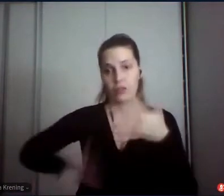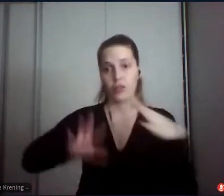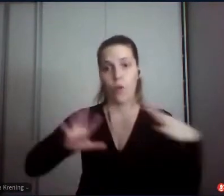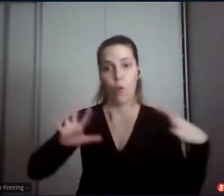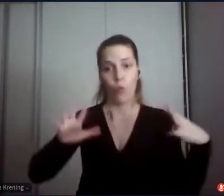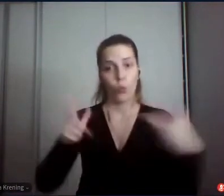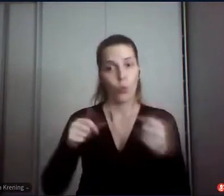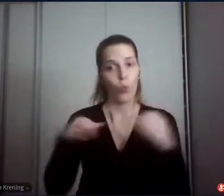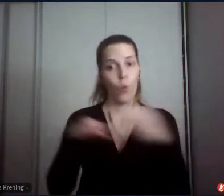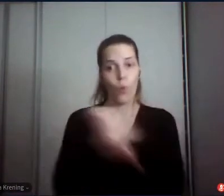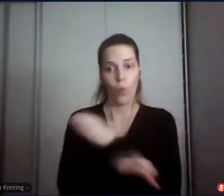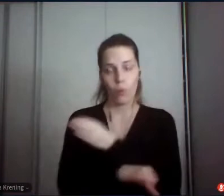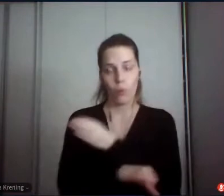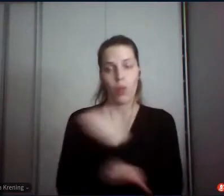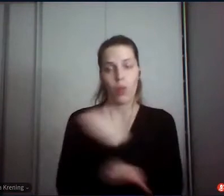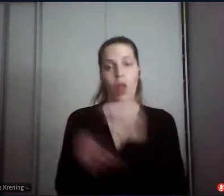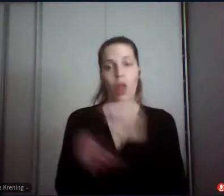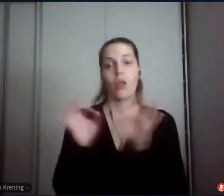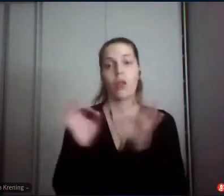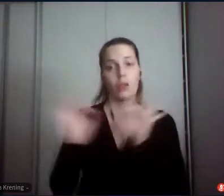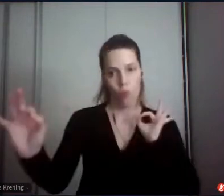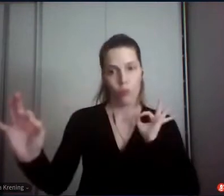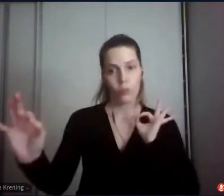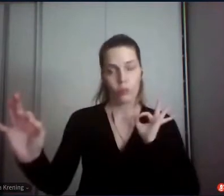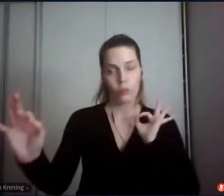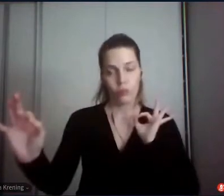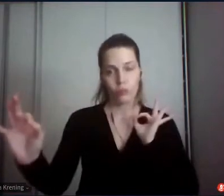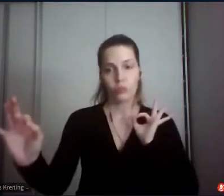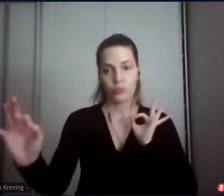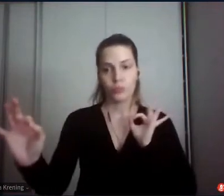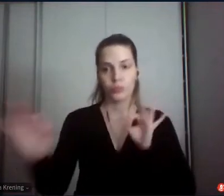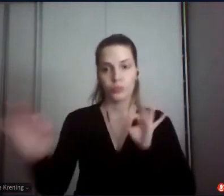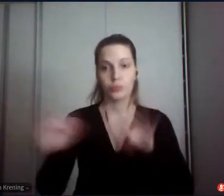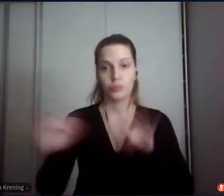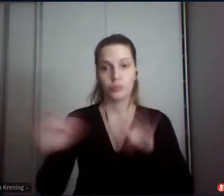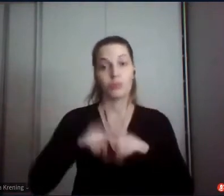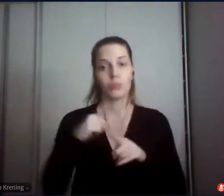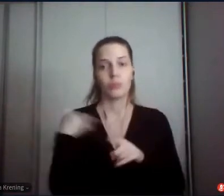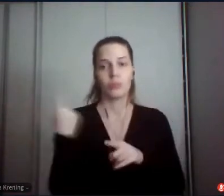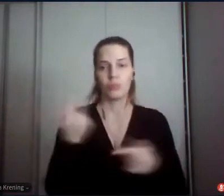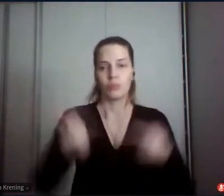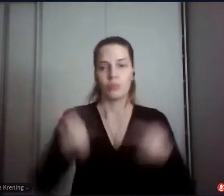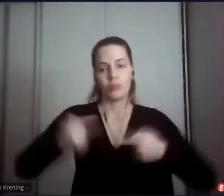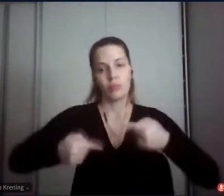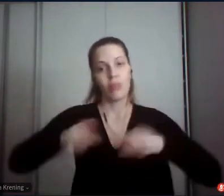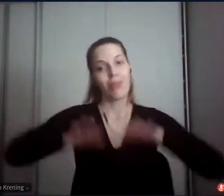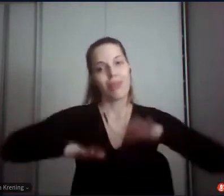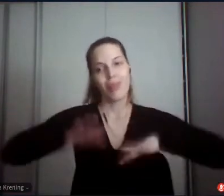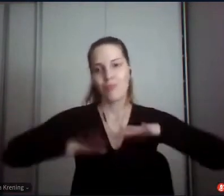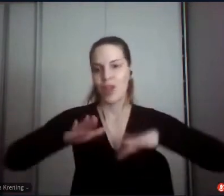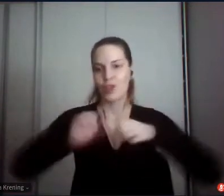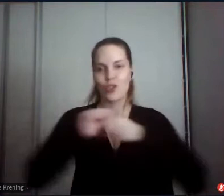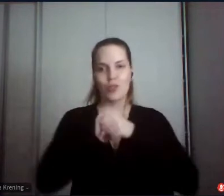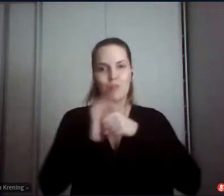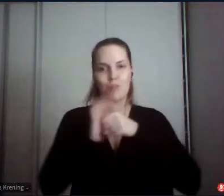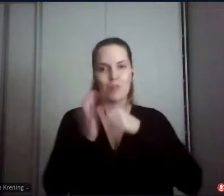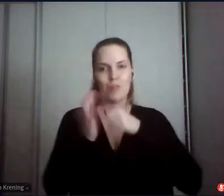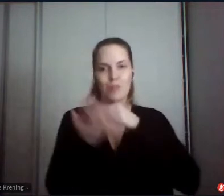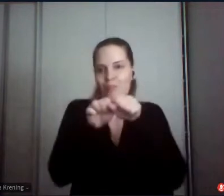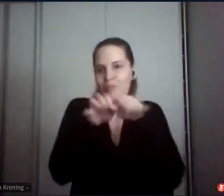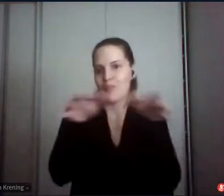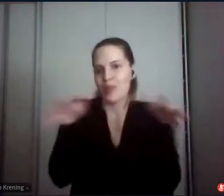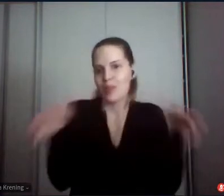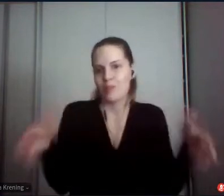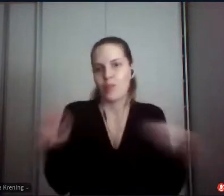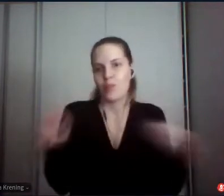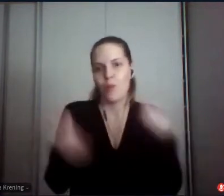distância, e a gente está discutindo, vai depender muito da questão epidemiológica, como a Lúcia já falou, que o exame final